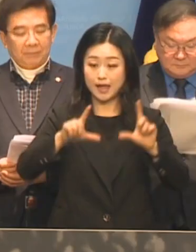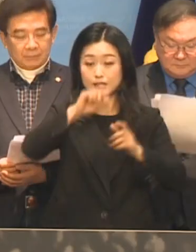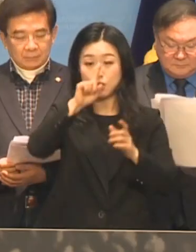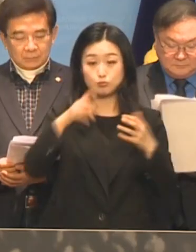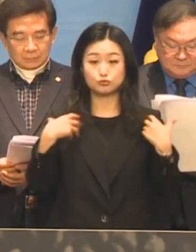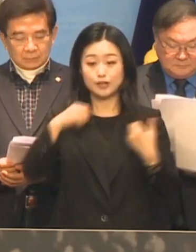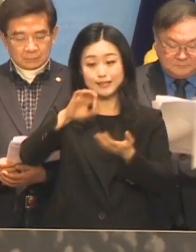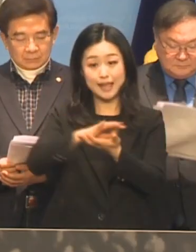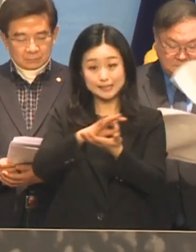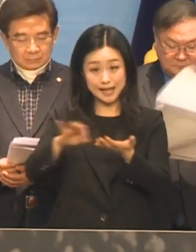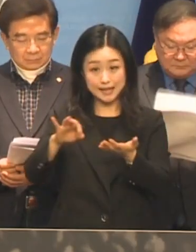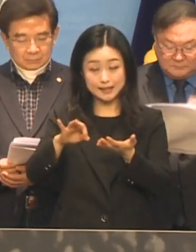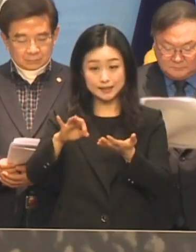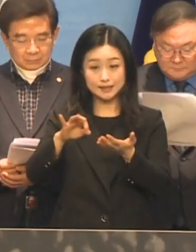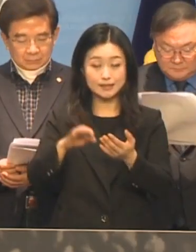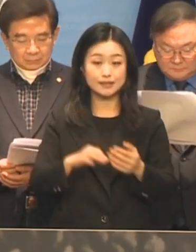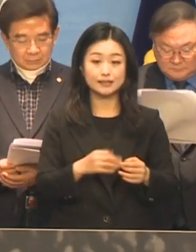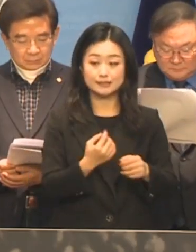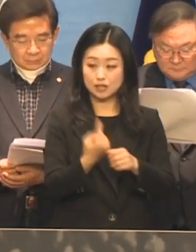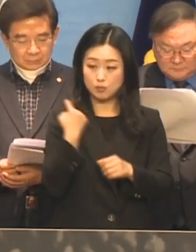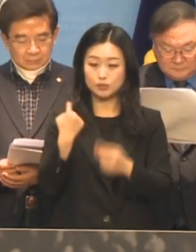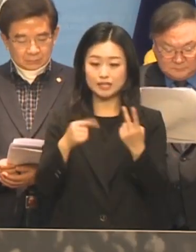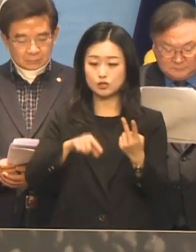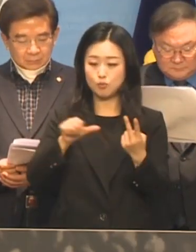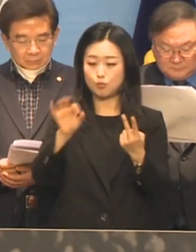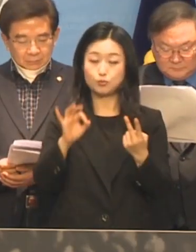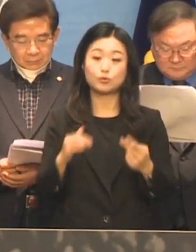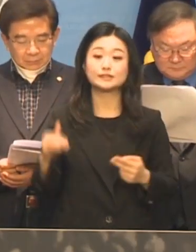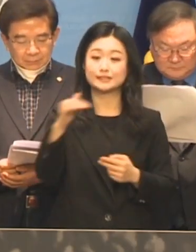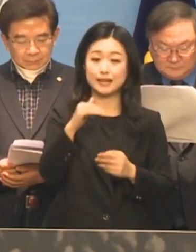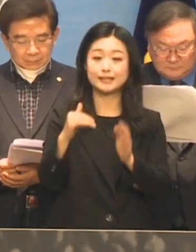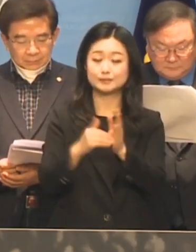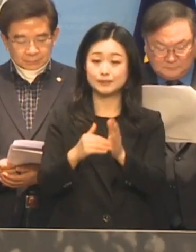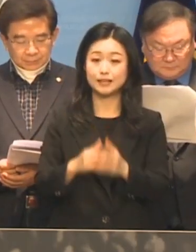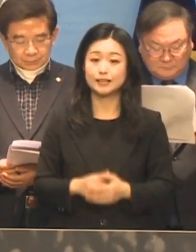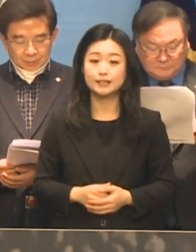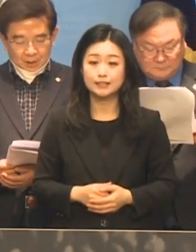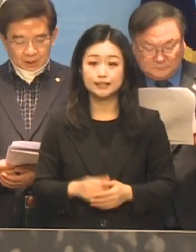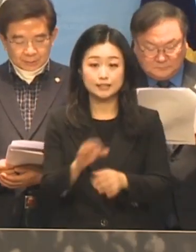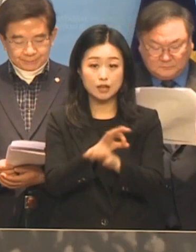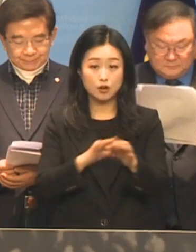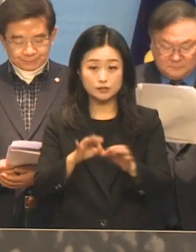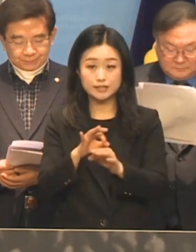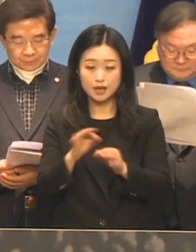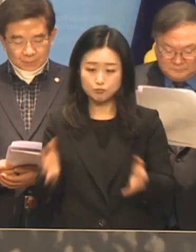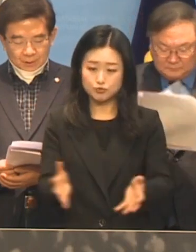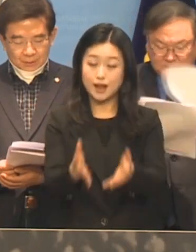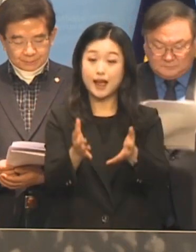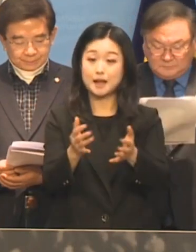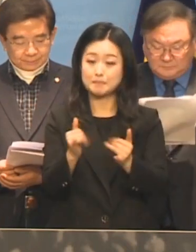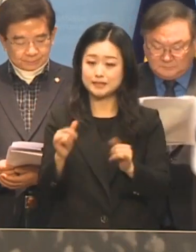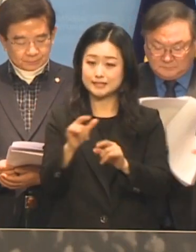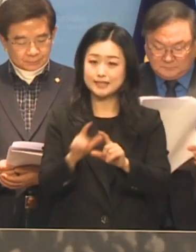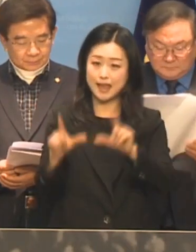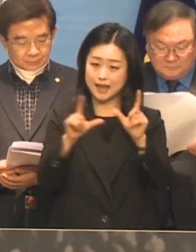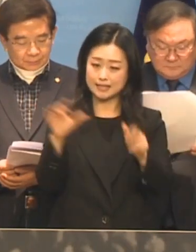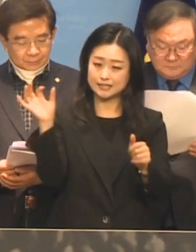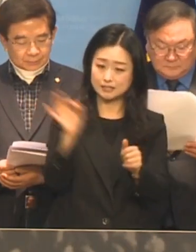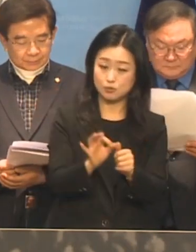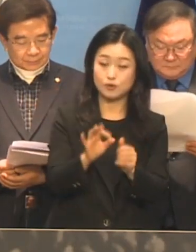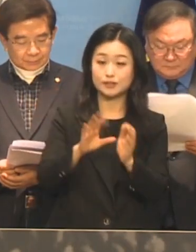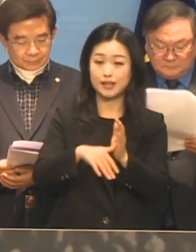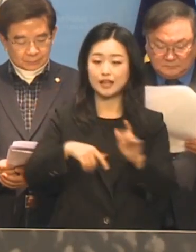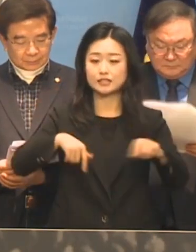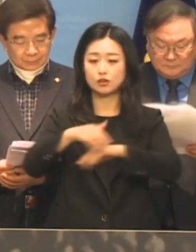정부 예산은 전년 대비 2.5% 증가율에 그쳤습니다. 경기 부양과 민생 지원에